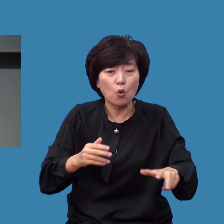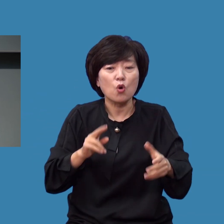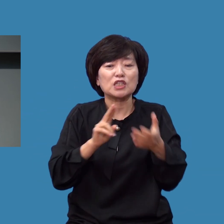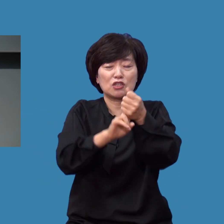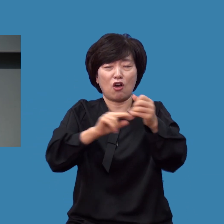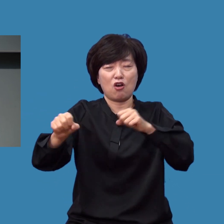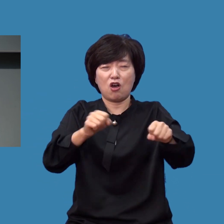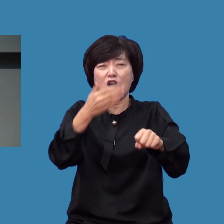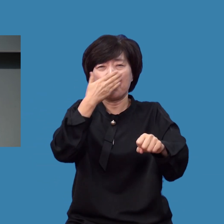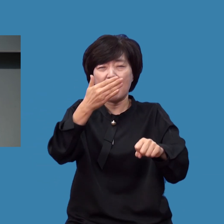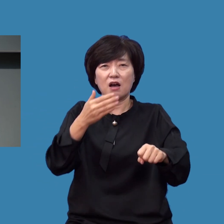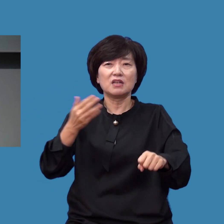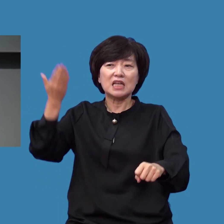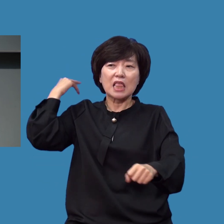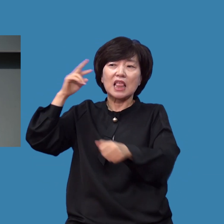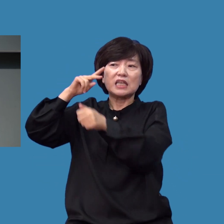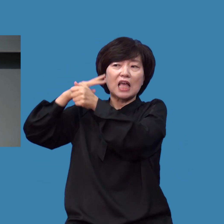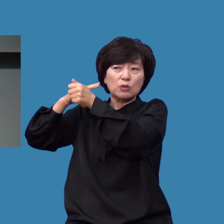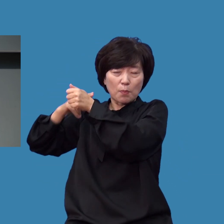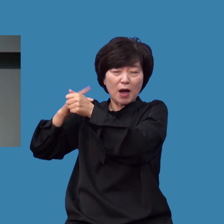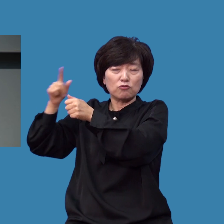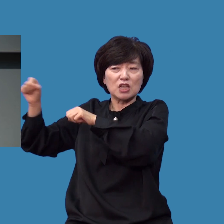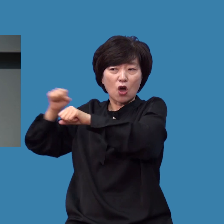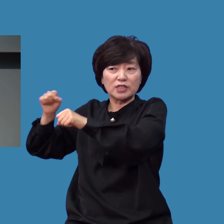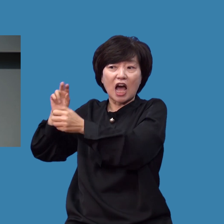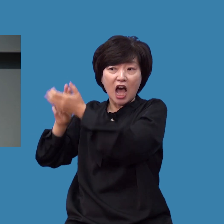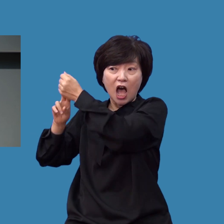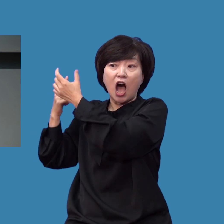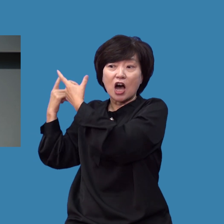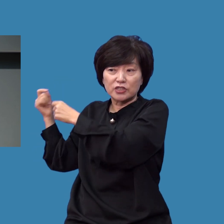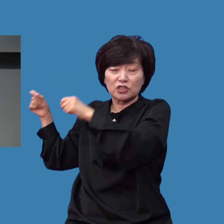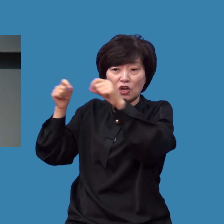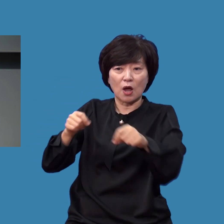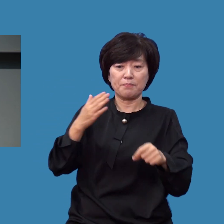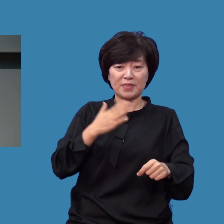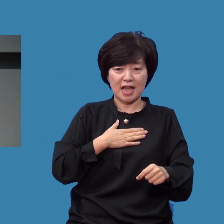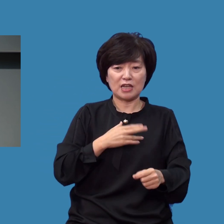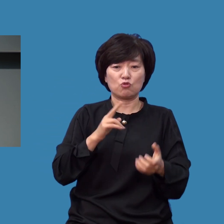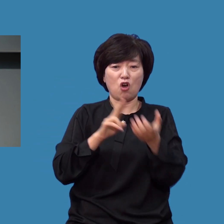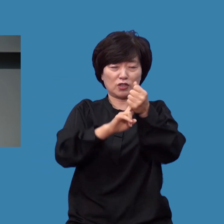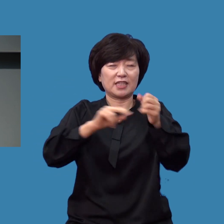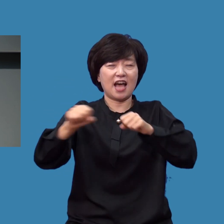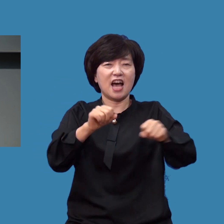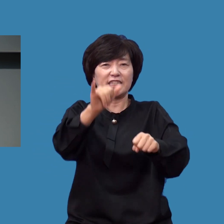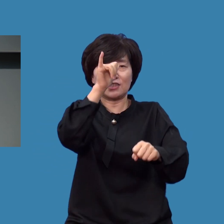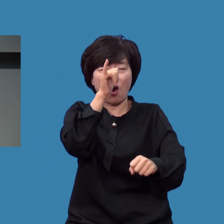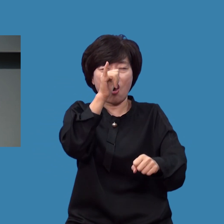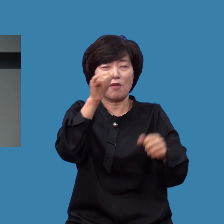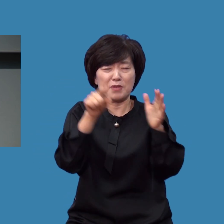분이 아니라 나에게도 하나님 역사하셔. 이 믿음이 있어야 돼요. 이 믿음에서부터 시작하는 거예요.